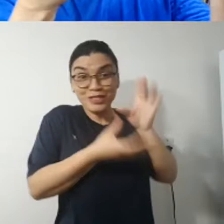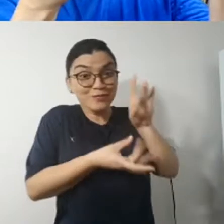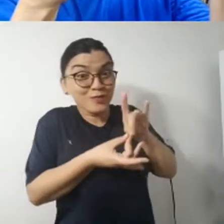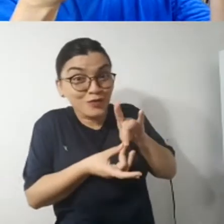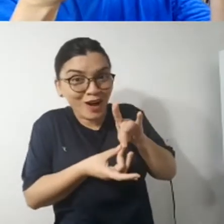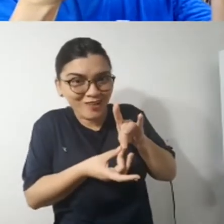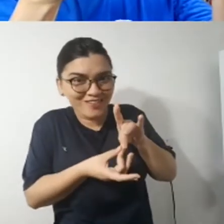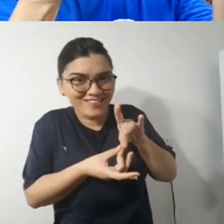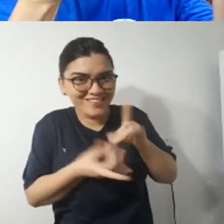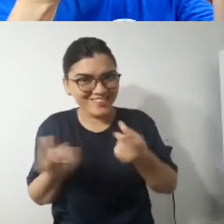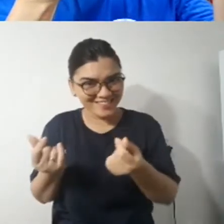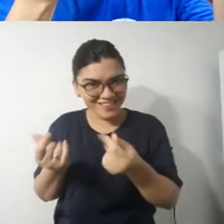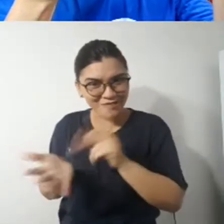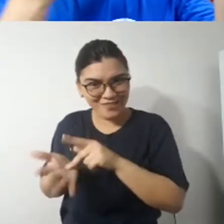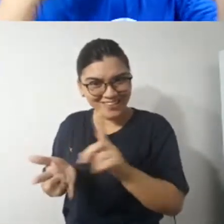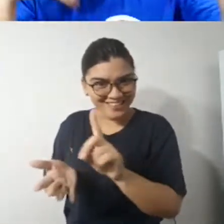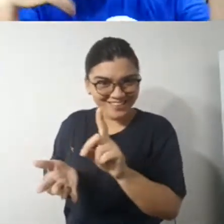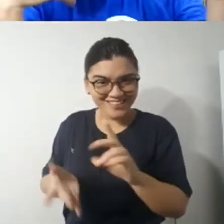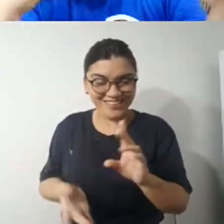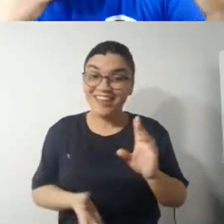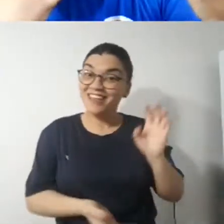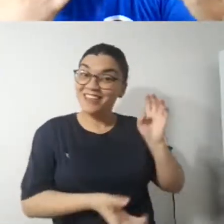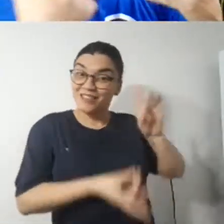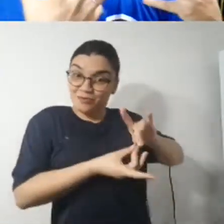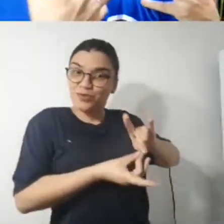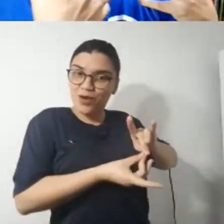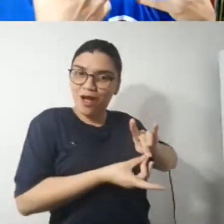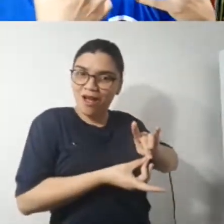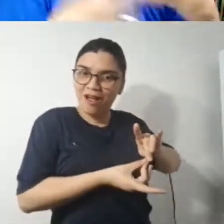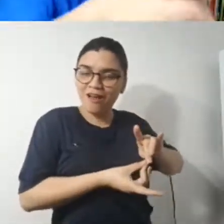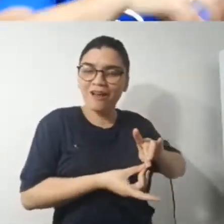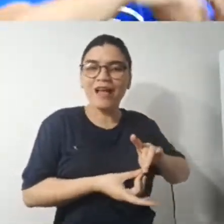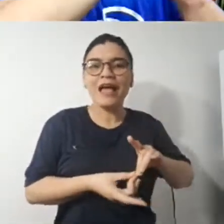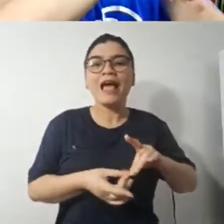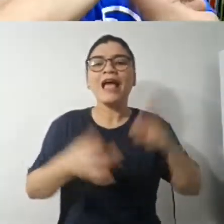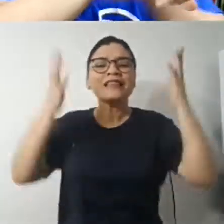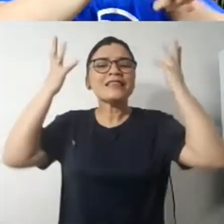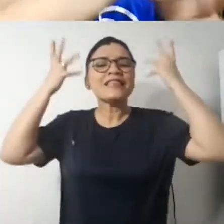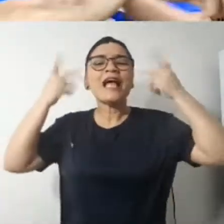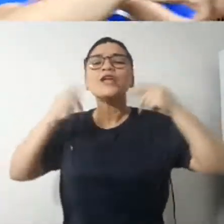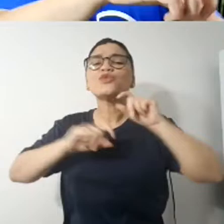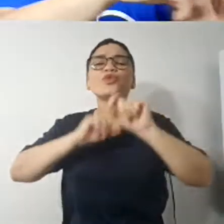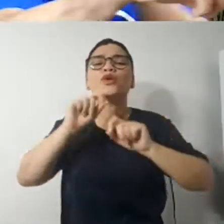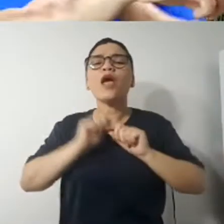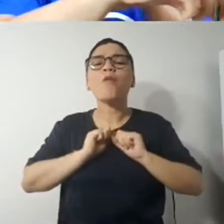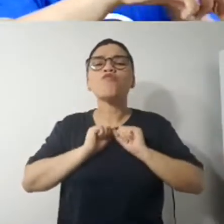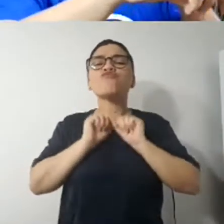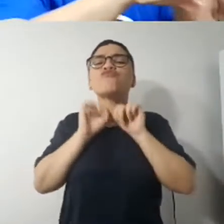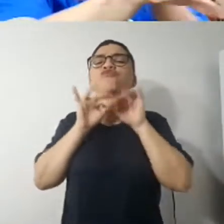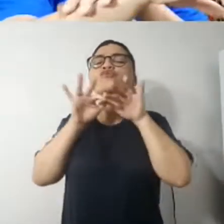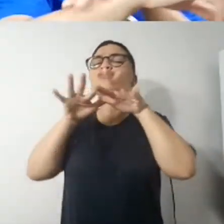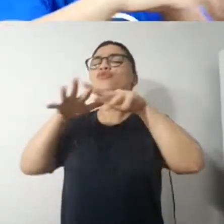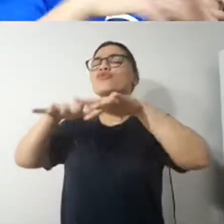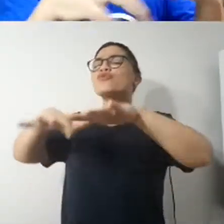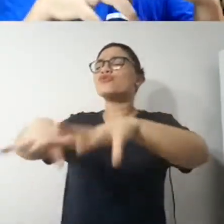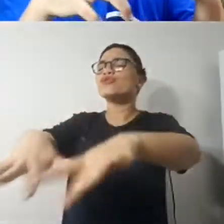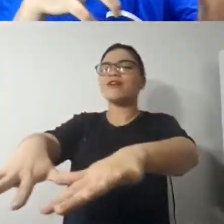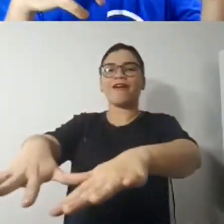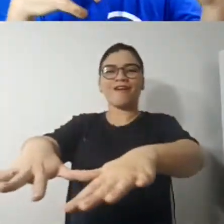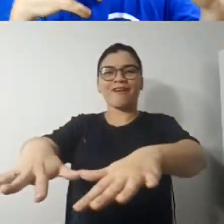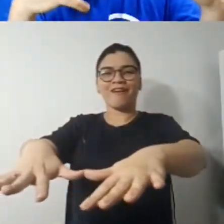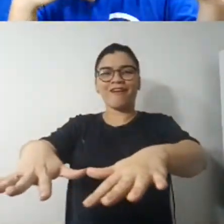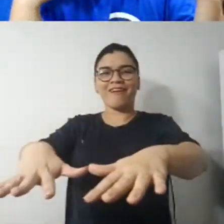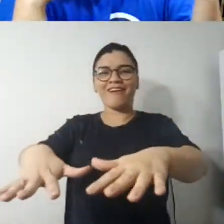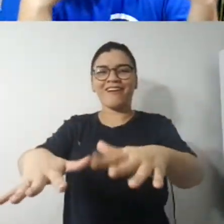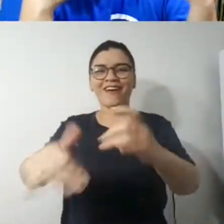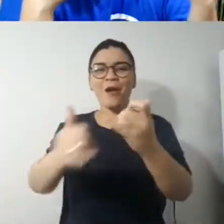espirituais, que é natural que de você transpire bênçãos, que você